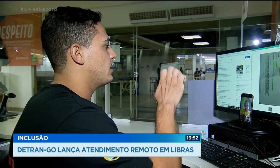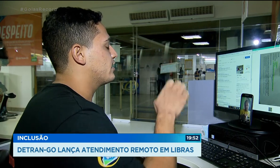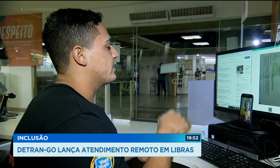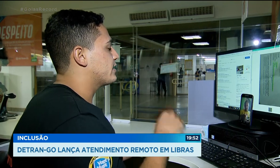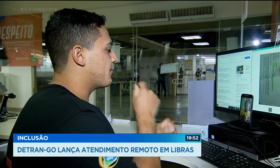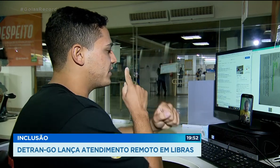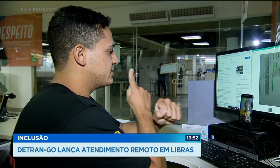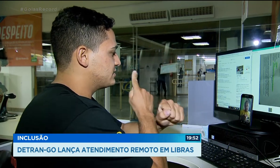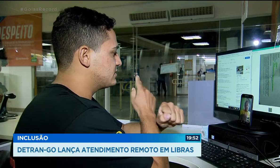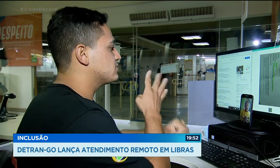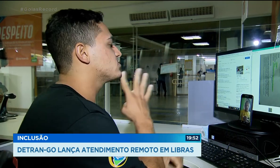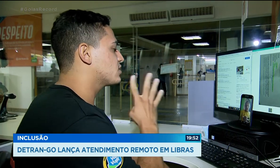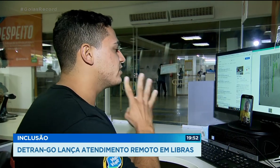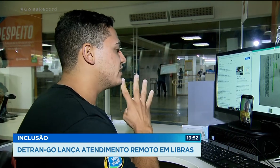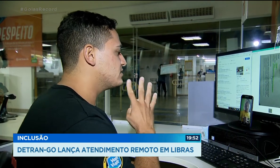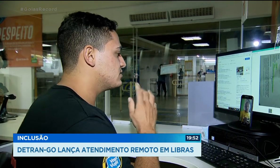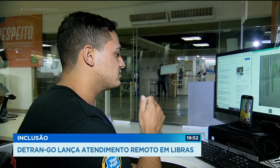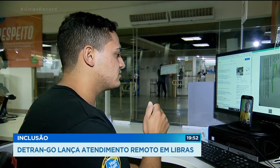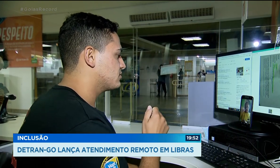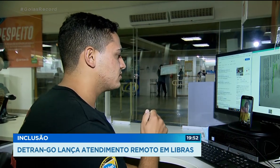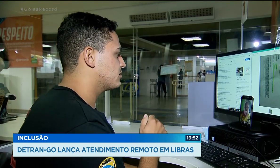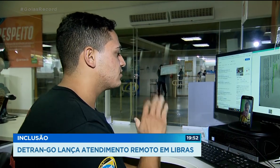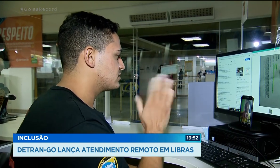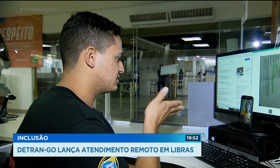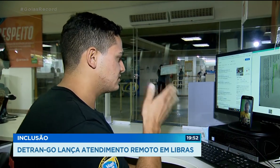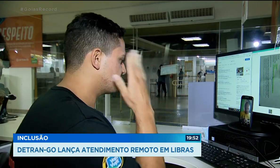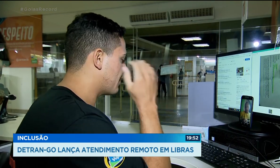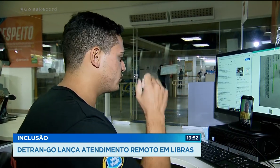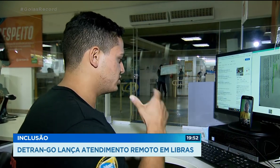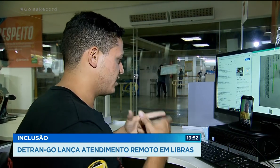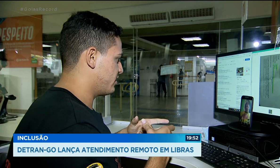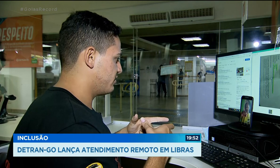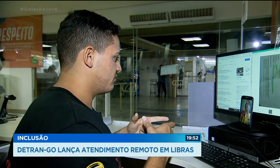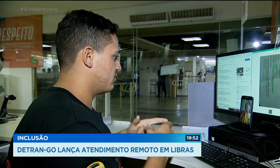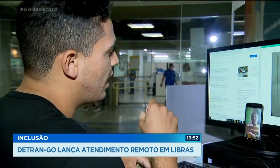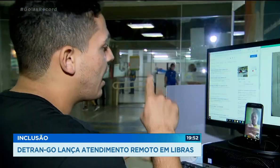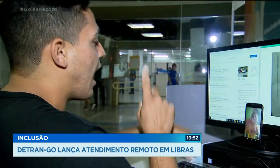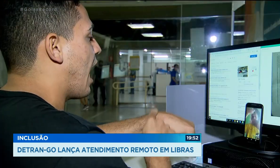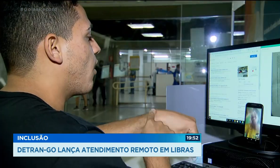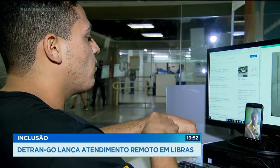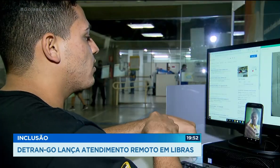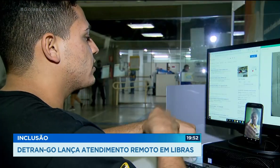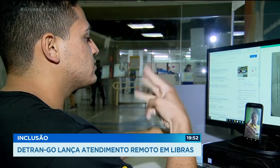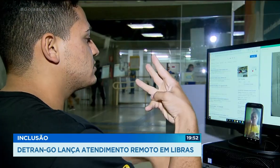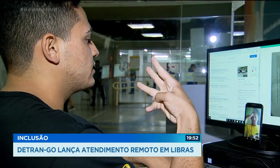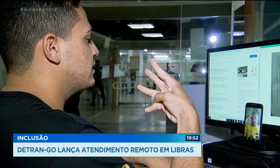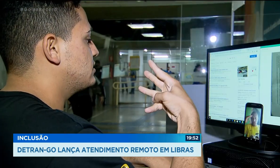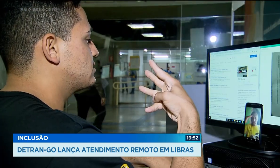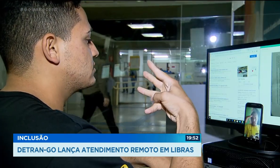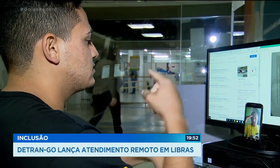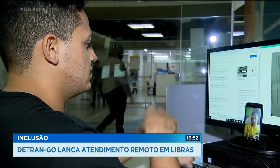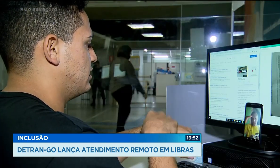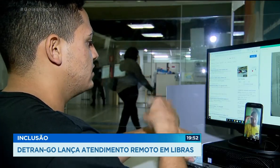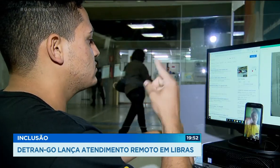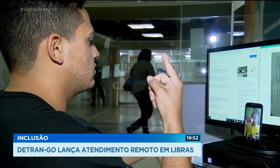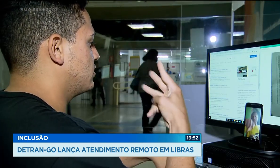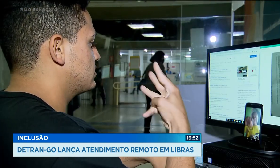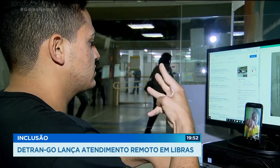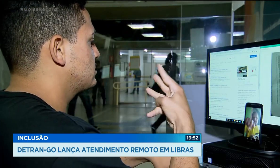em Aparecida. Você conhece? Sabe onde é? Esse é o DETRAN acessível, um serviço de